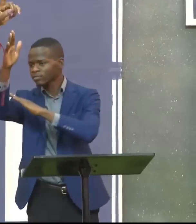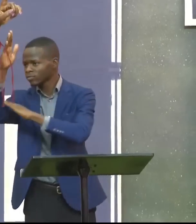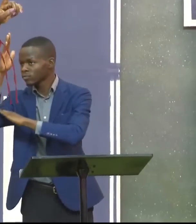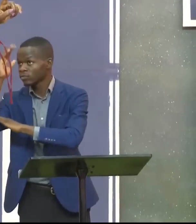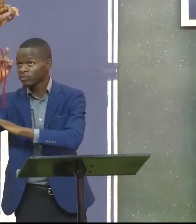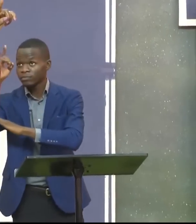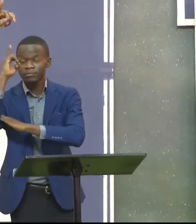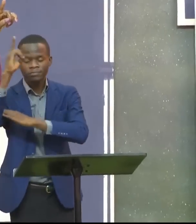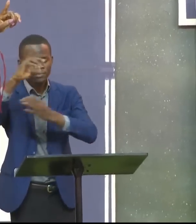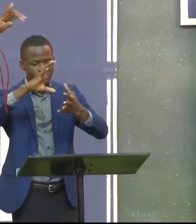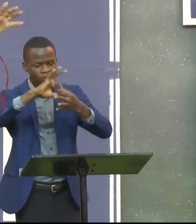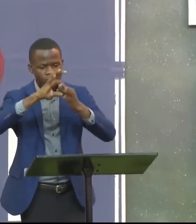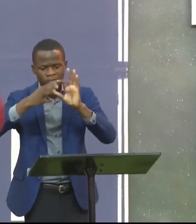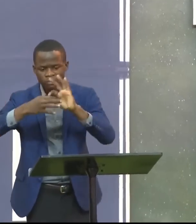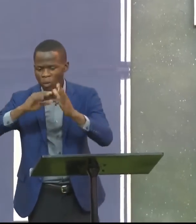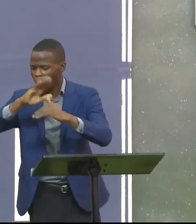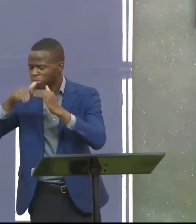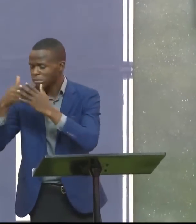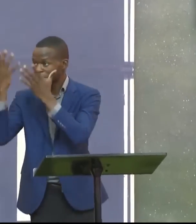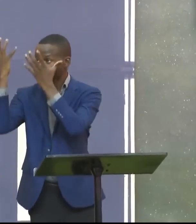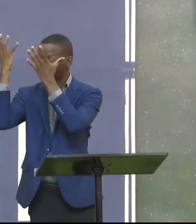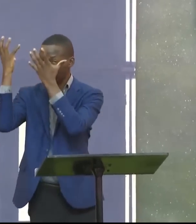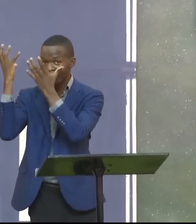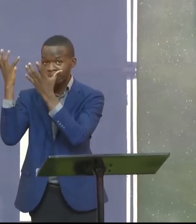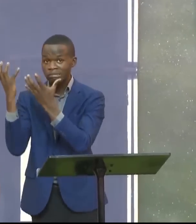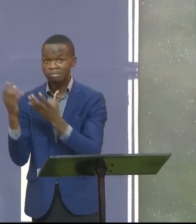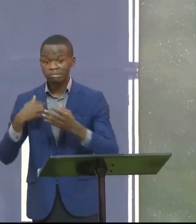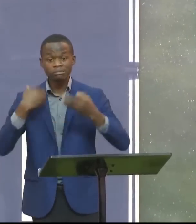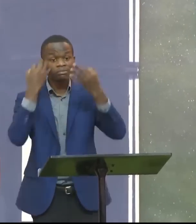Katonda kutula gakoli gotewe